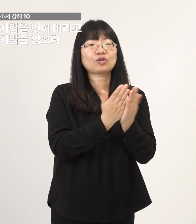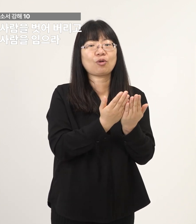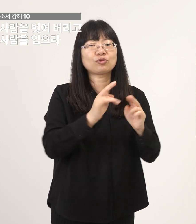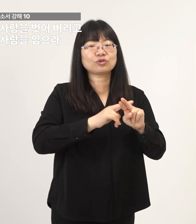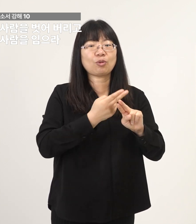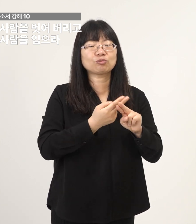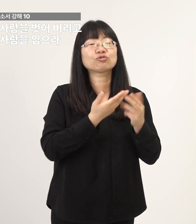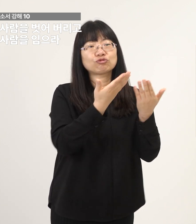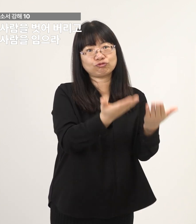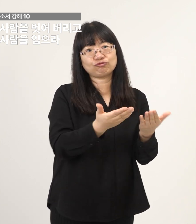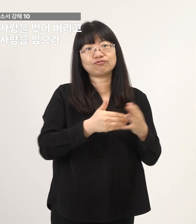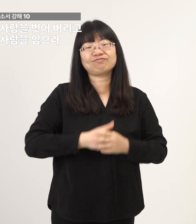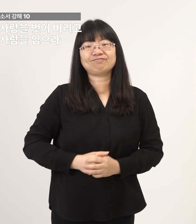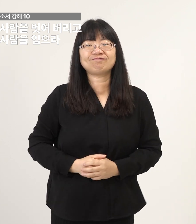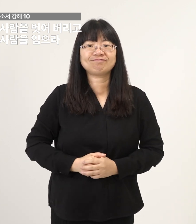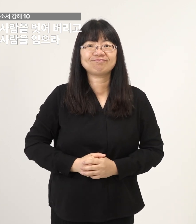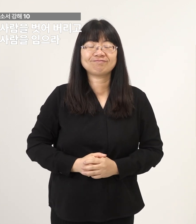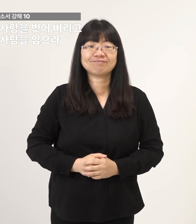성경을 주셨어요.